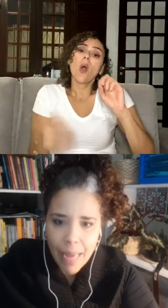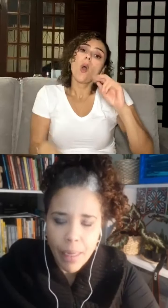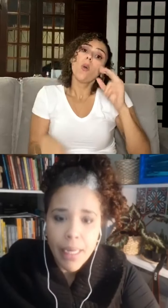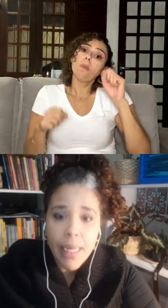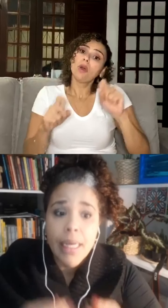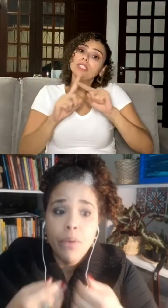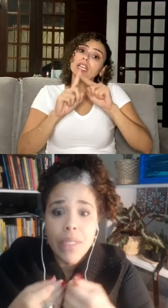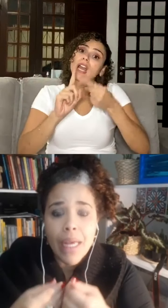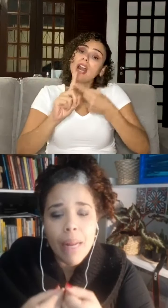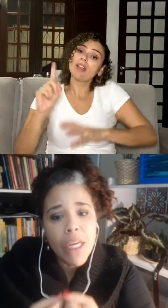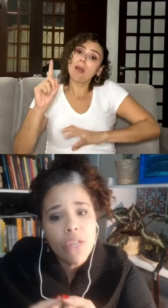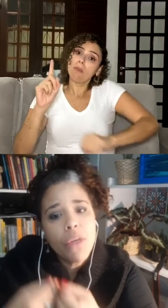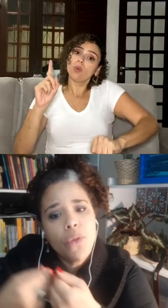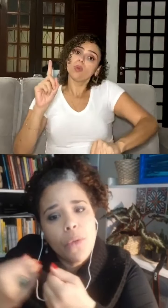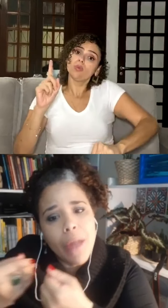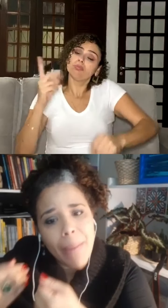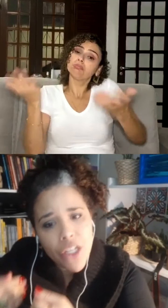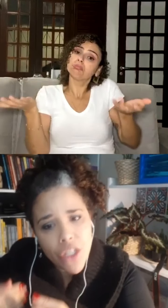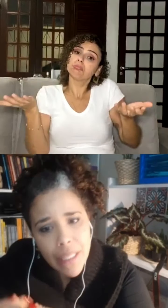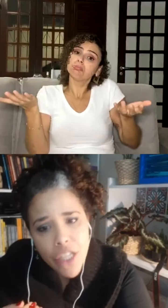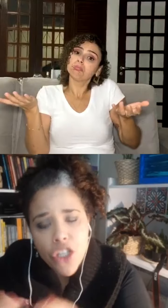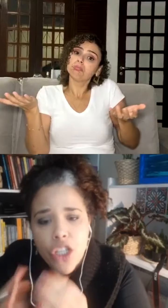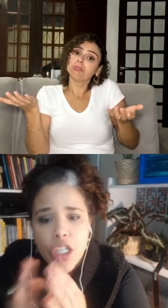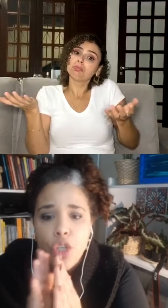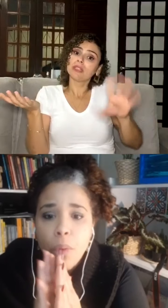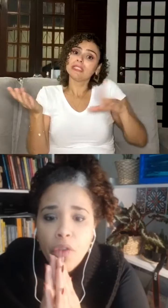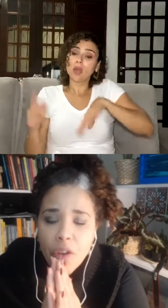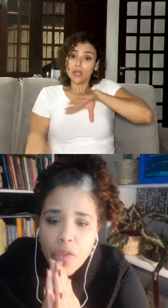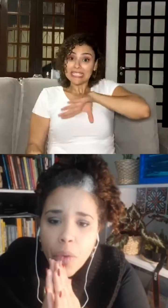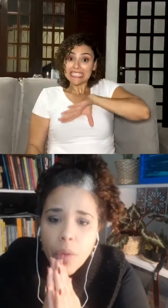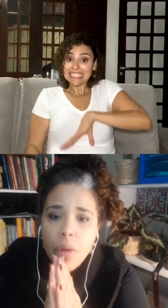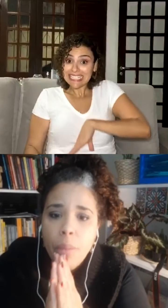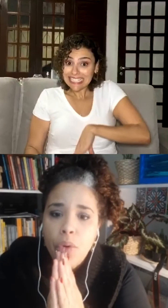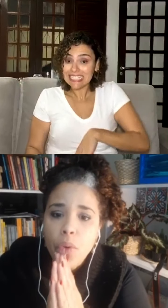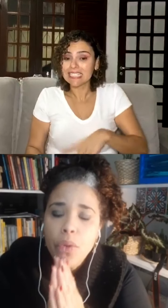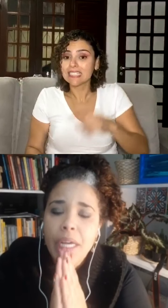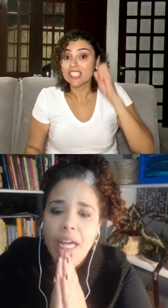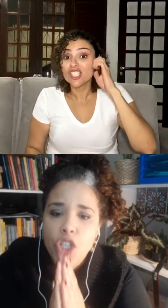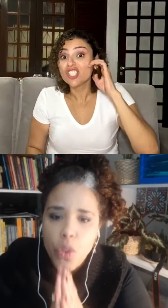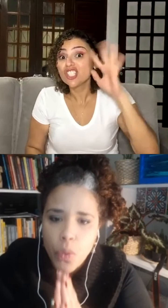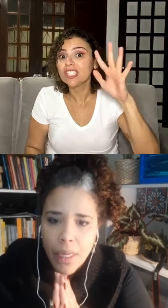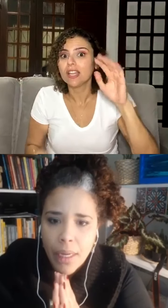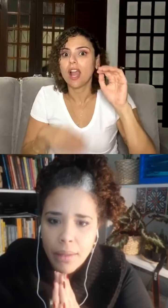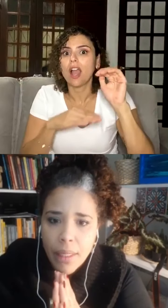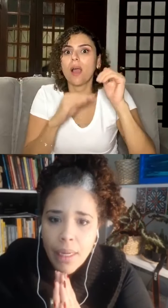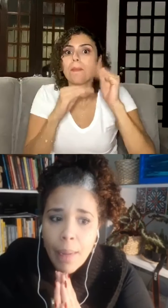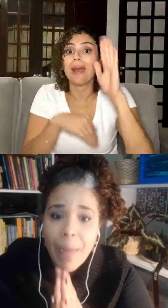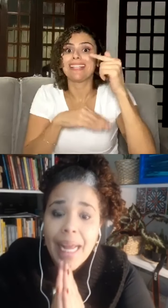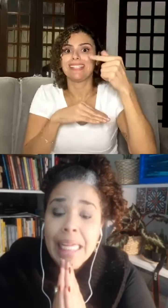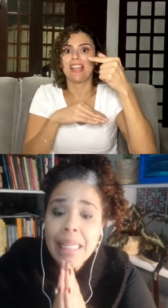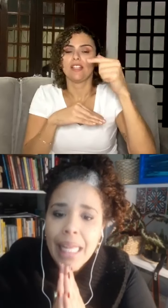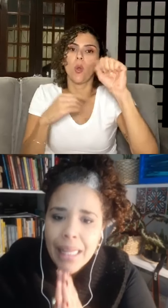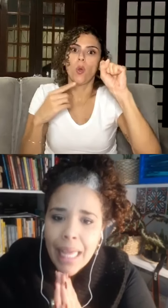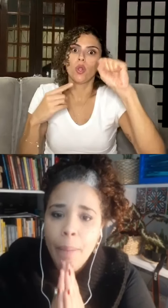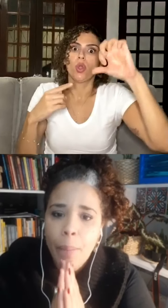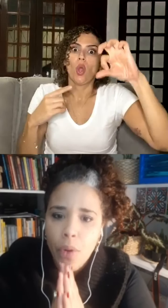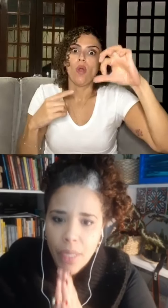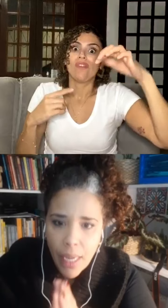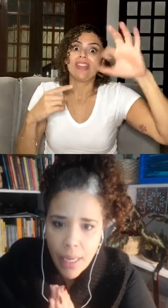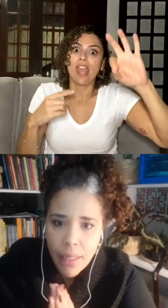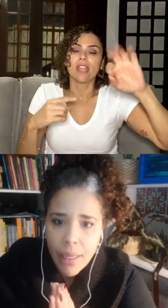saiba. Um sangramento que dura mais de 7 dias, por favor, procure ajuda para entender